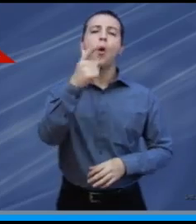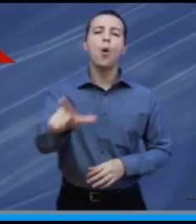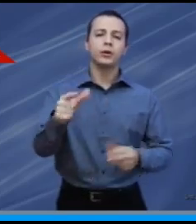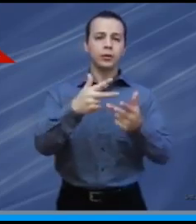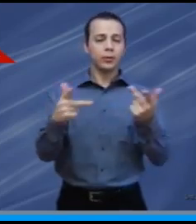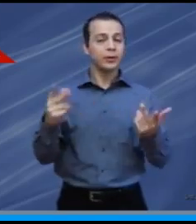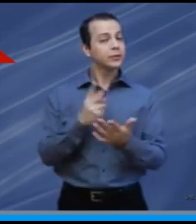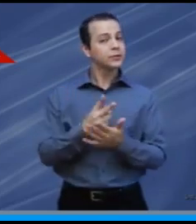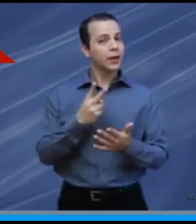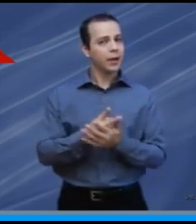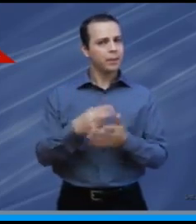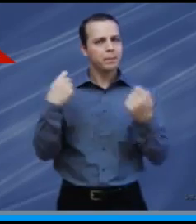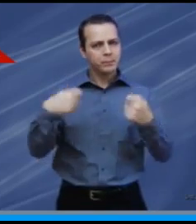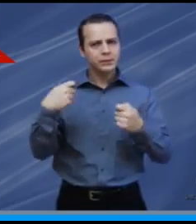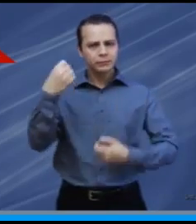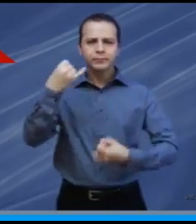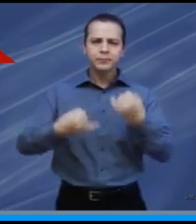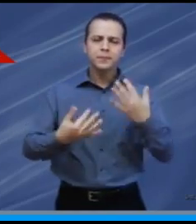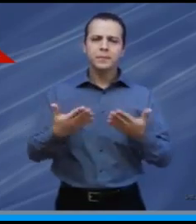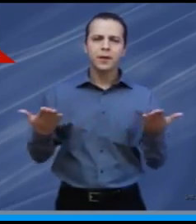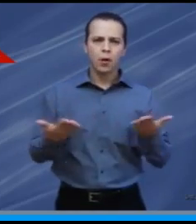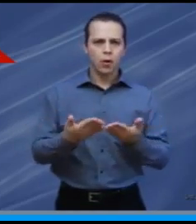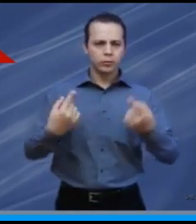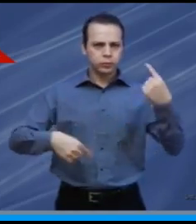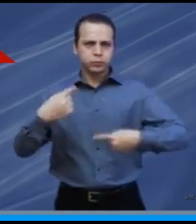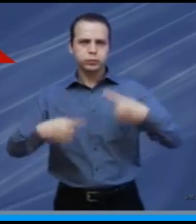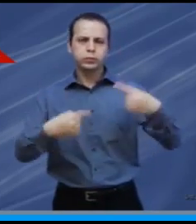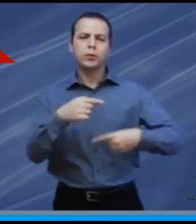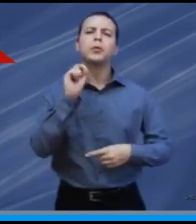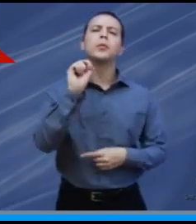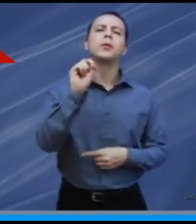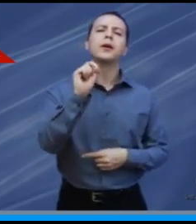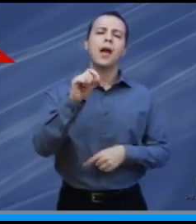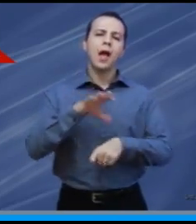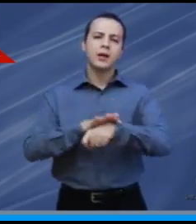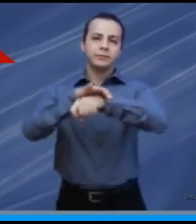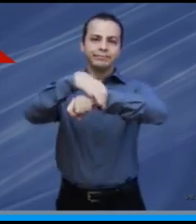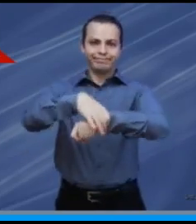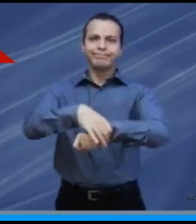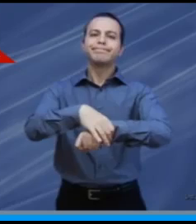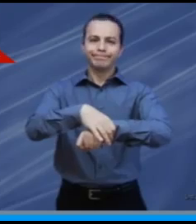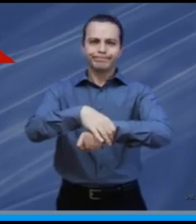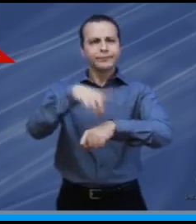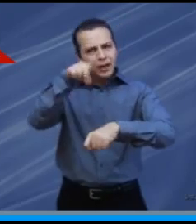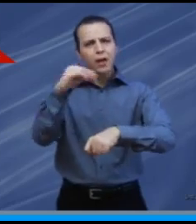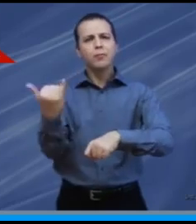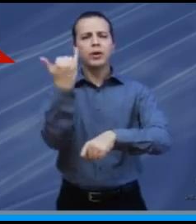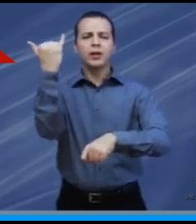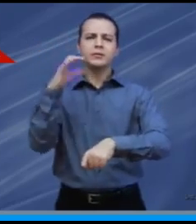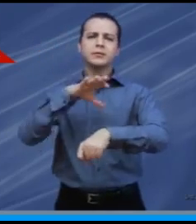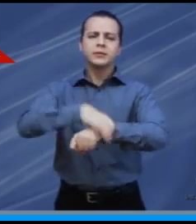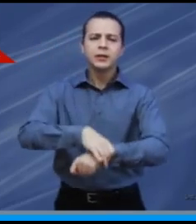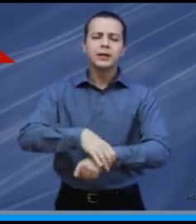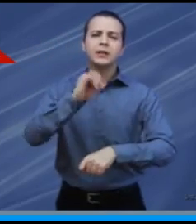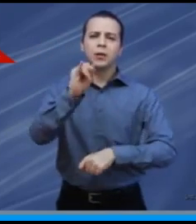Tem uma outra questão que a gente tem que considerar nessa discussão, que é a questão da segurança. Se você